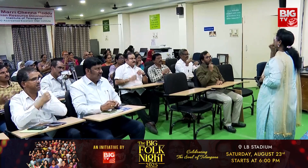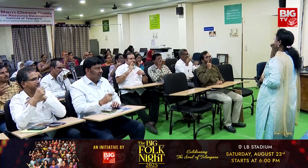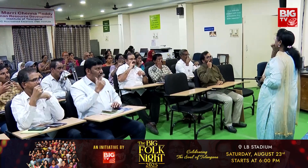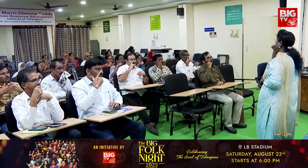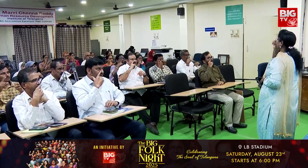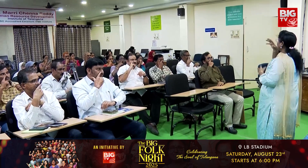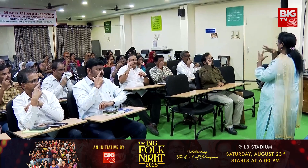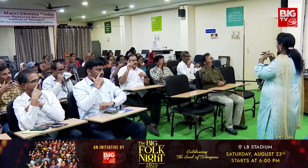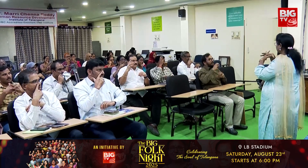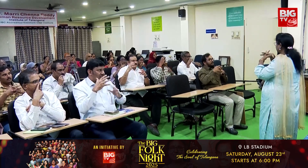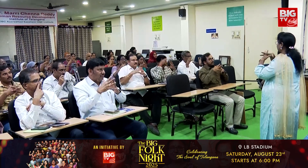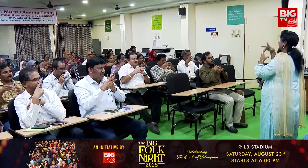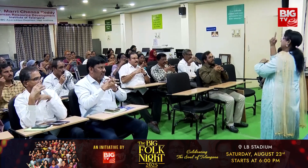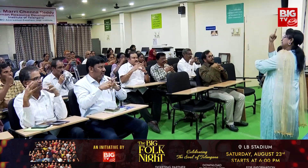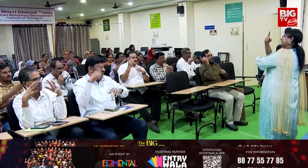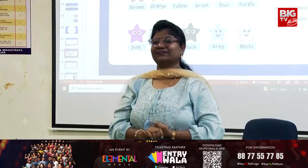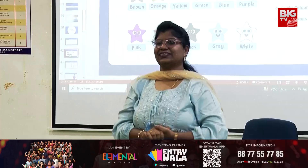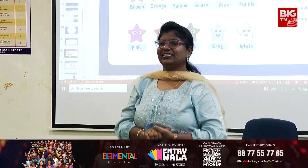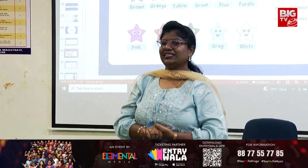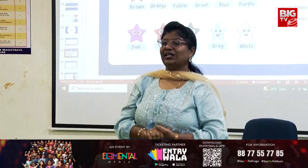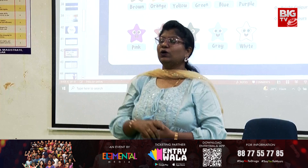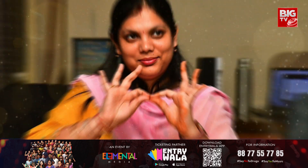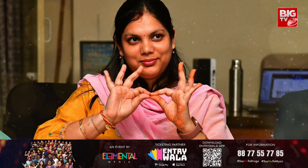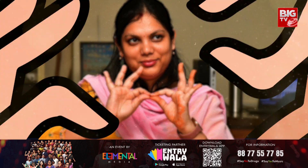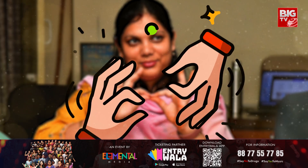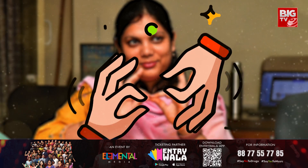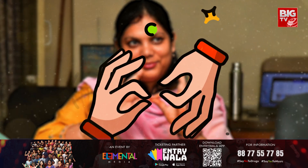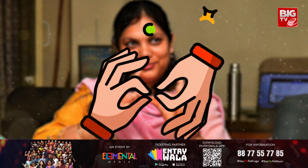శాఖల ఉన్నతాధికారులకు సైన్ లాంగ్వేజ్పై అవగాహన కల్పించారు.